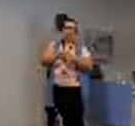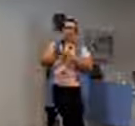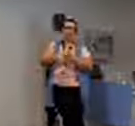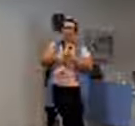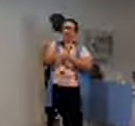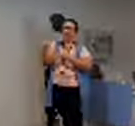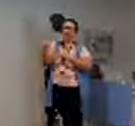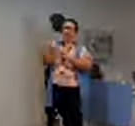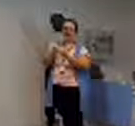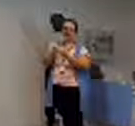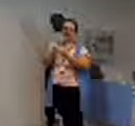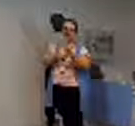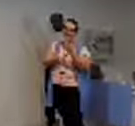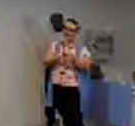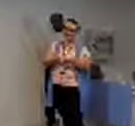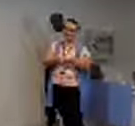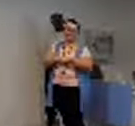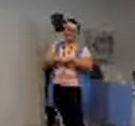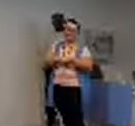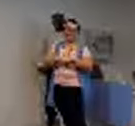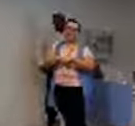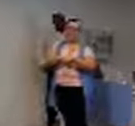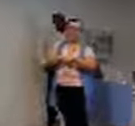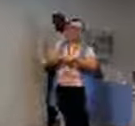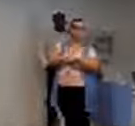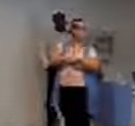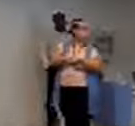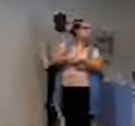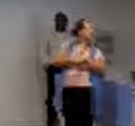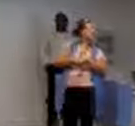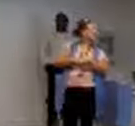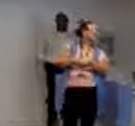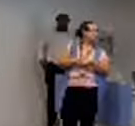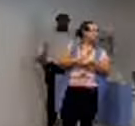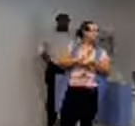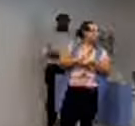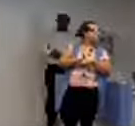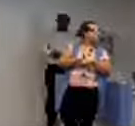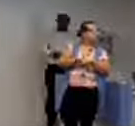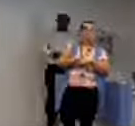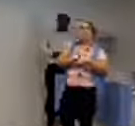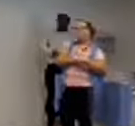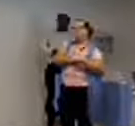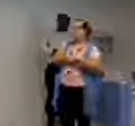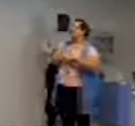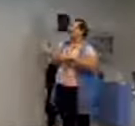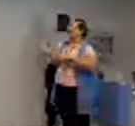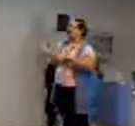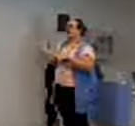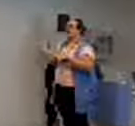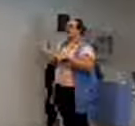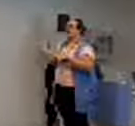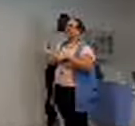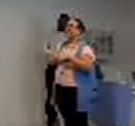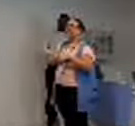aí, infelizmente perdemos um tempo precioso aí, mas talvez só